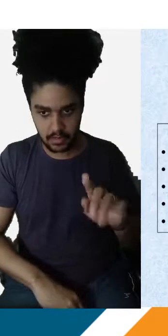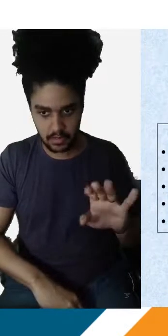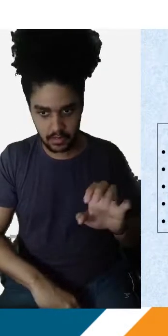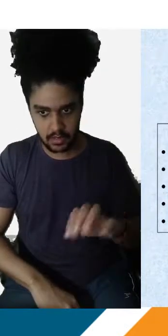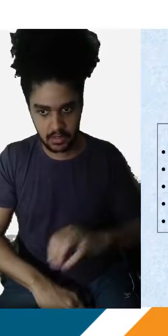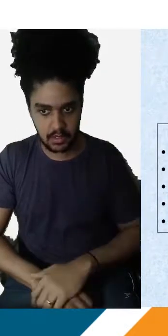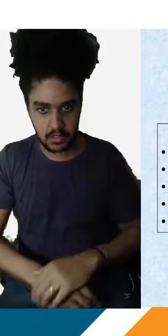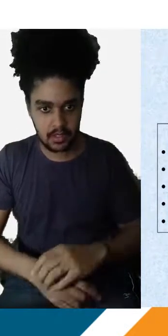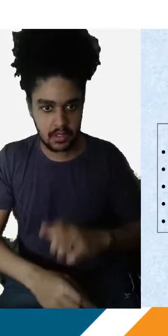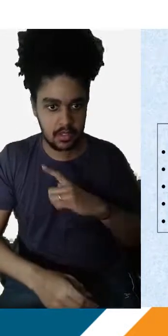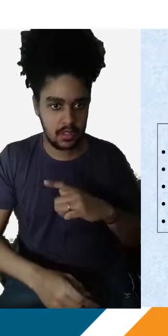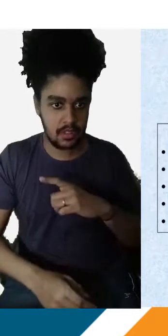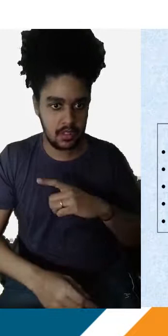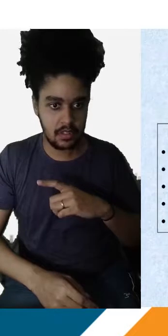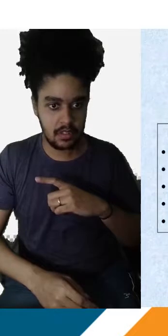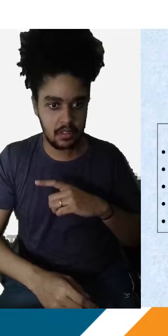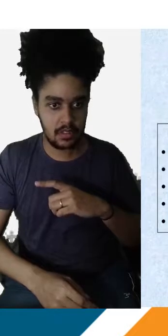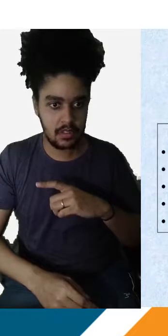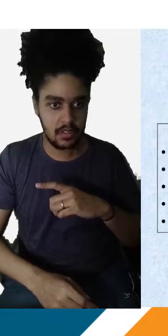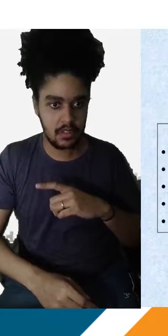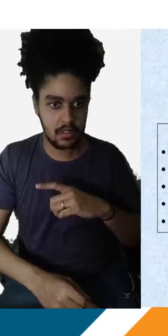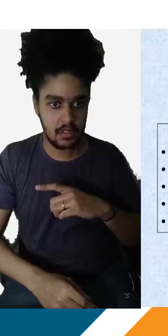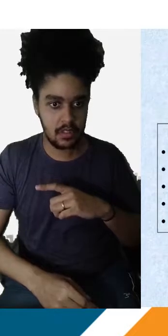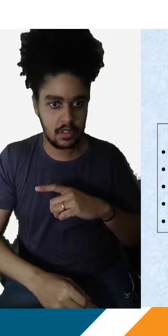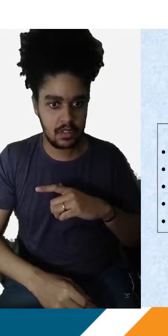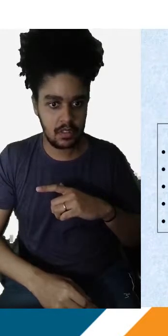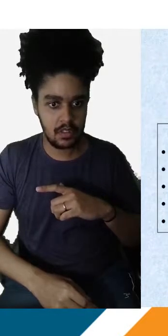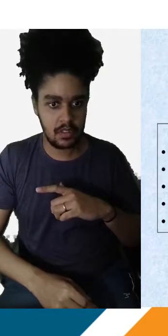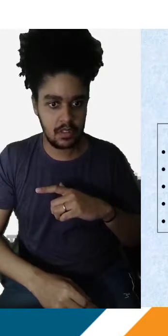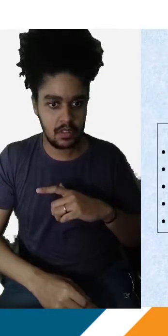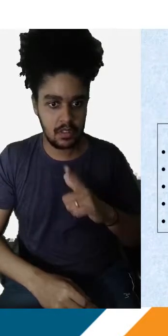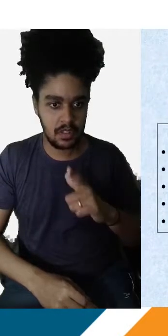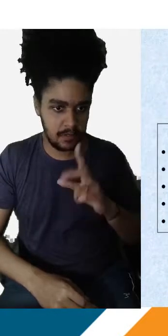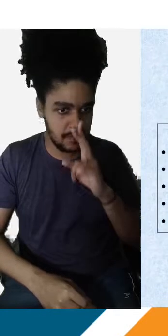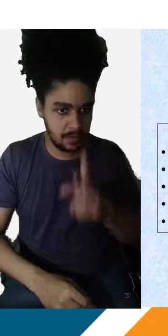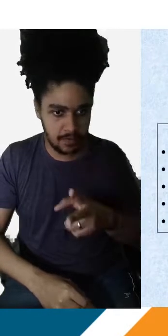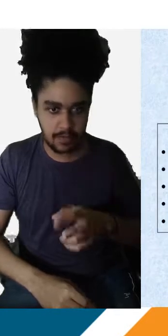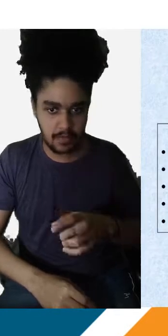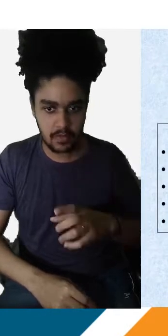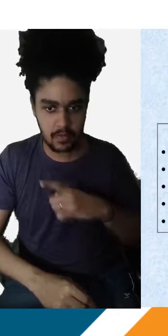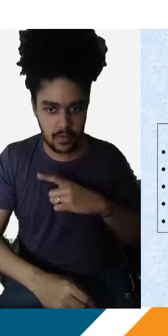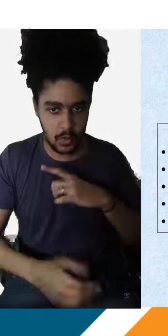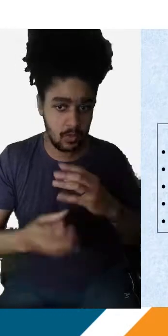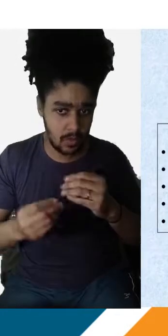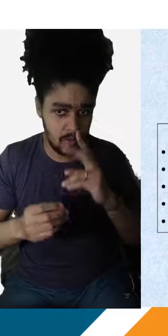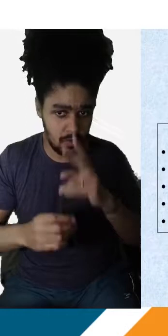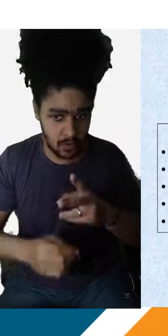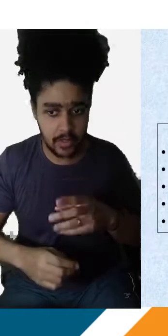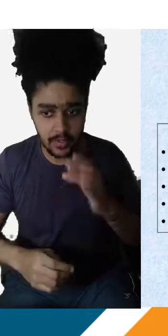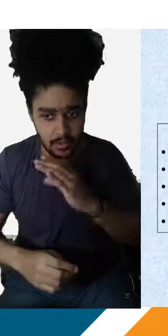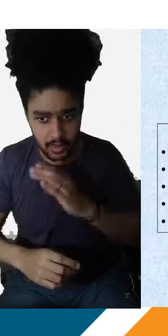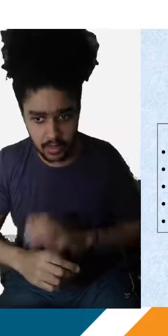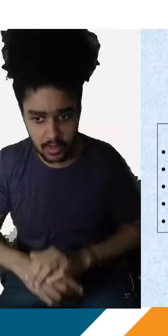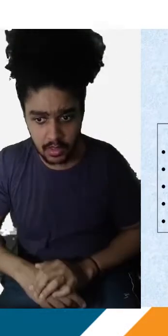Consequentemente, eles não têm meandros, por eles serem fortes, por eles terem força, por eles terem